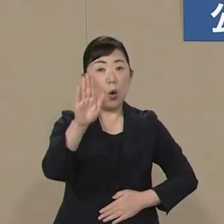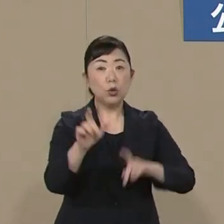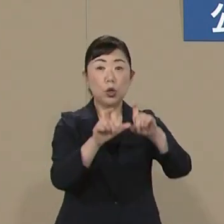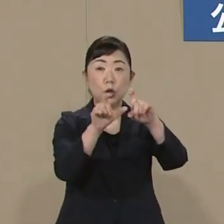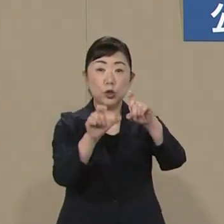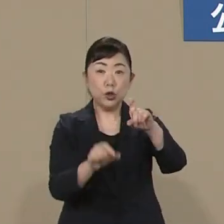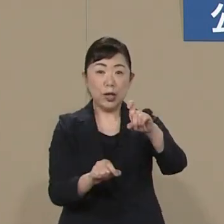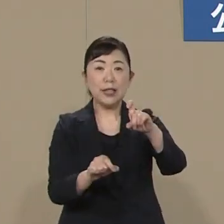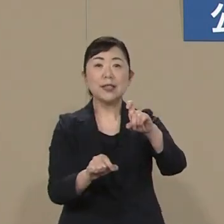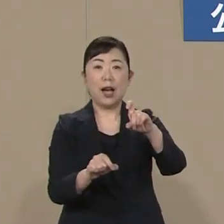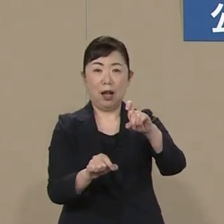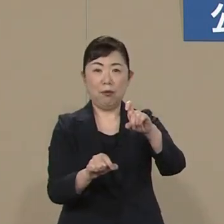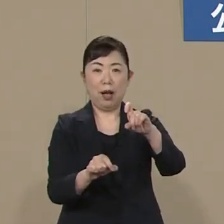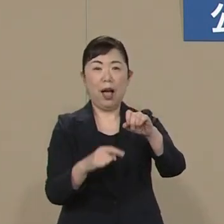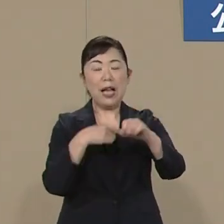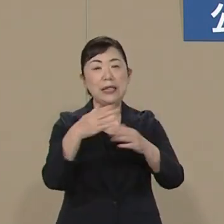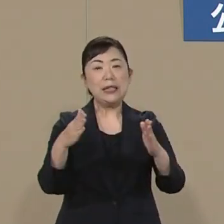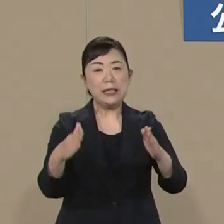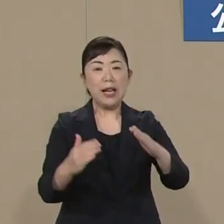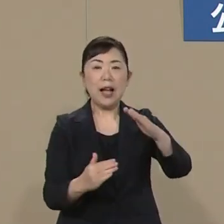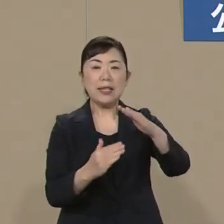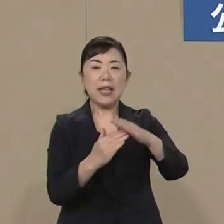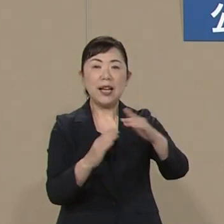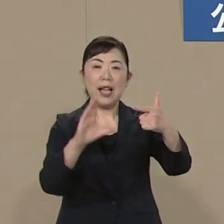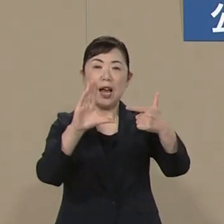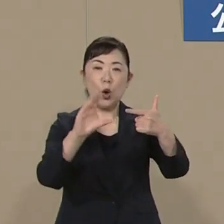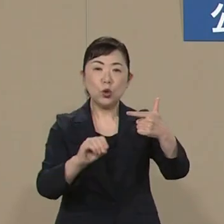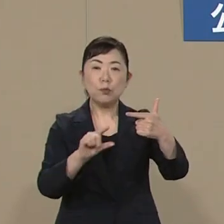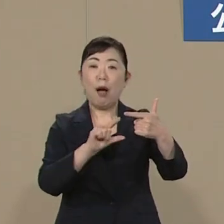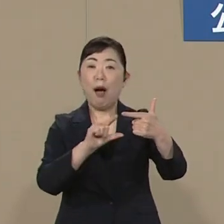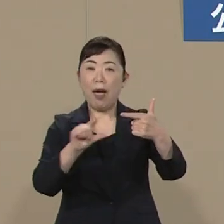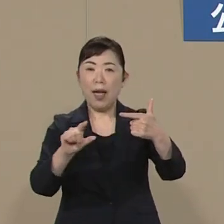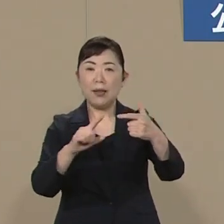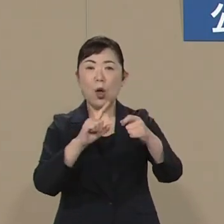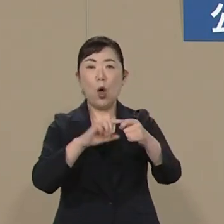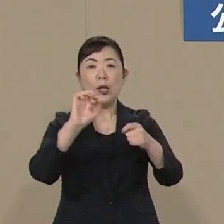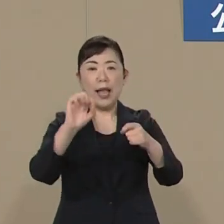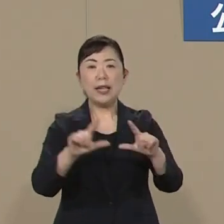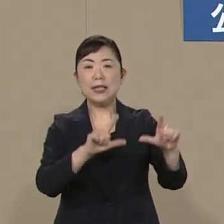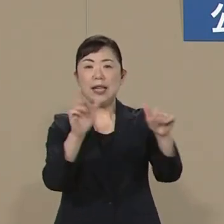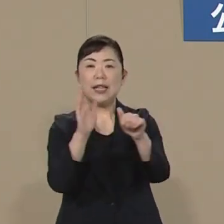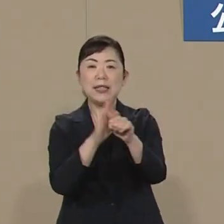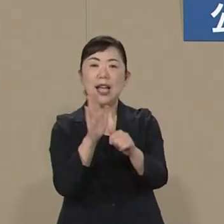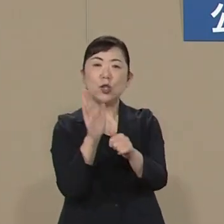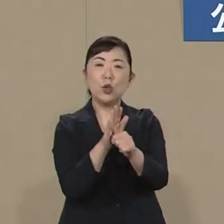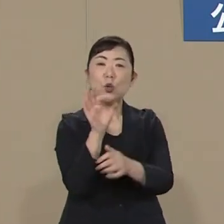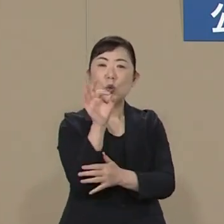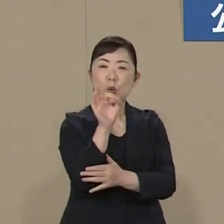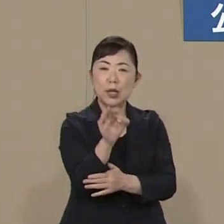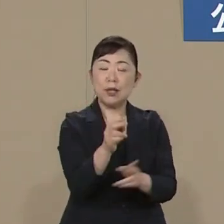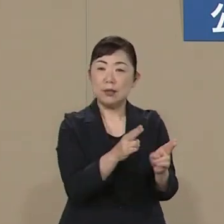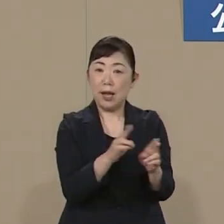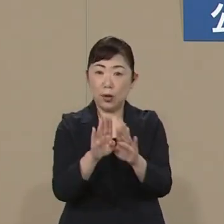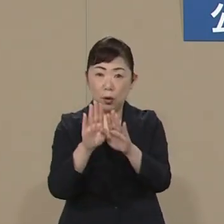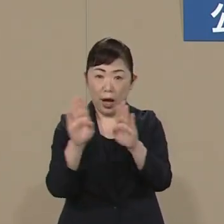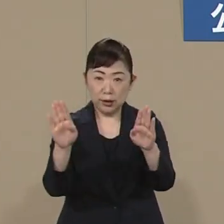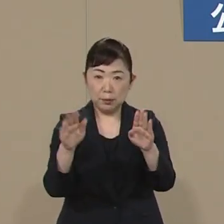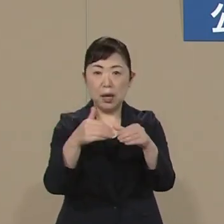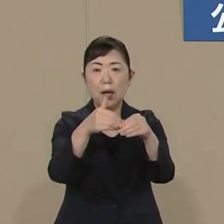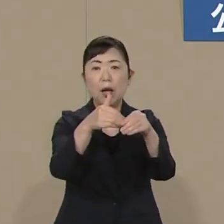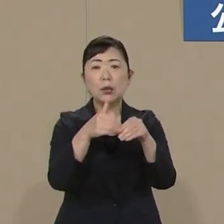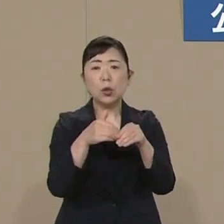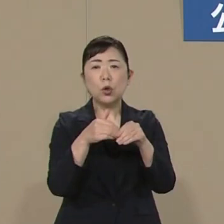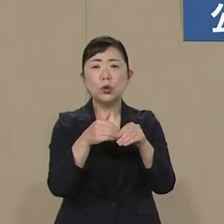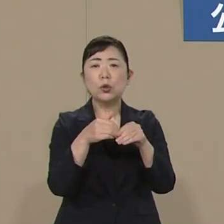10月からは年間最大6万円の年金生活支援給付金に加え所得の少ない